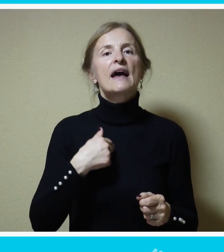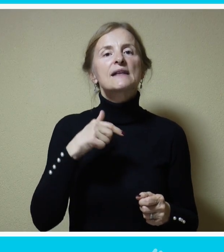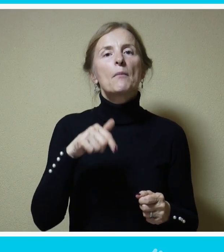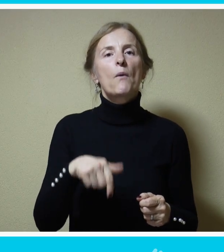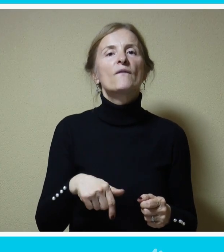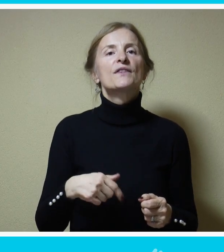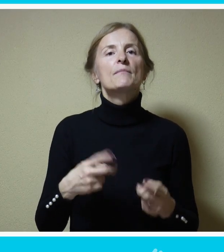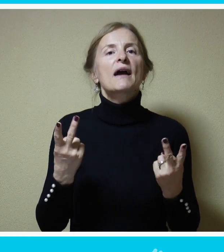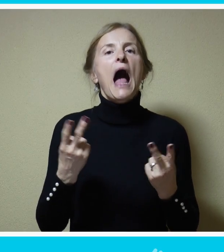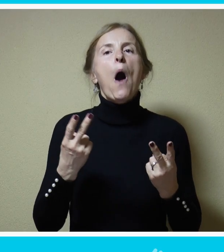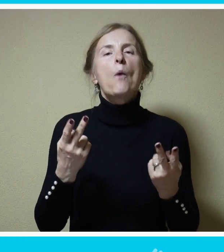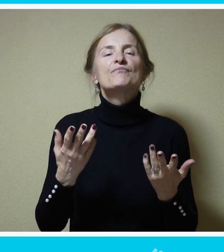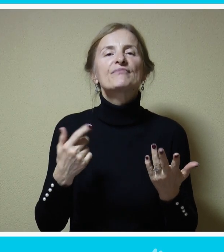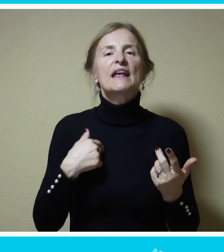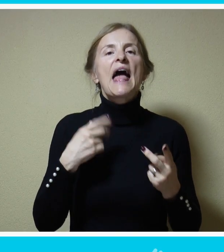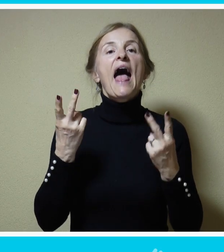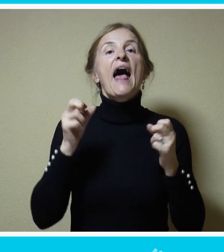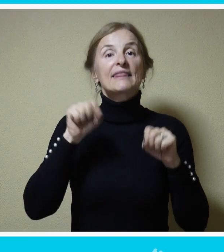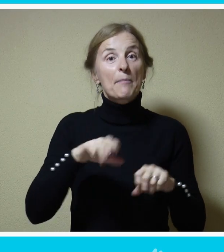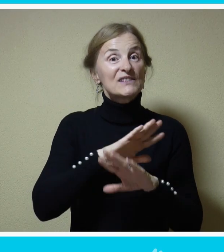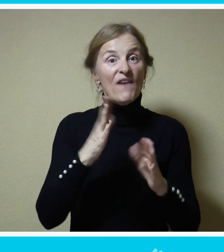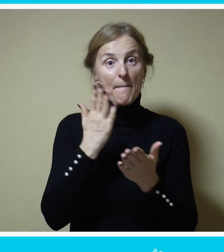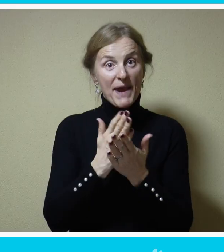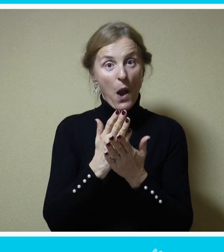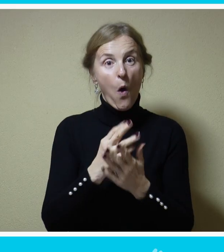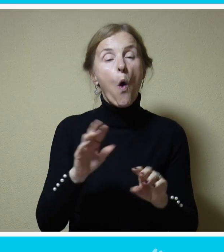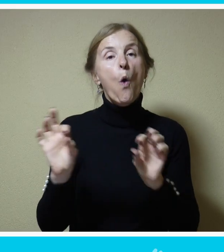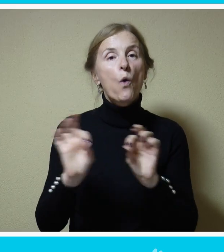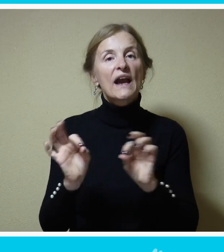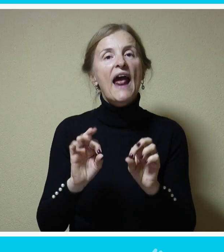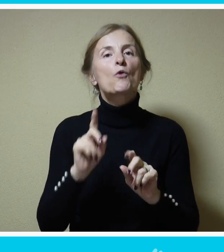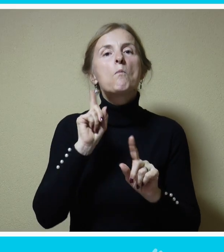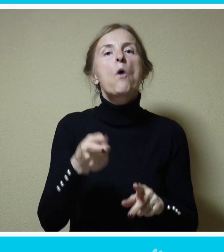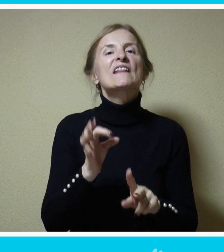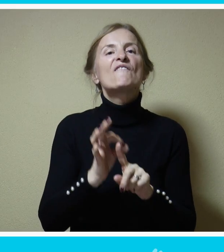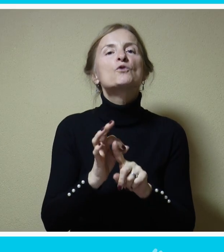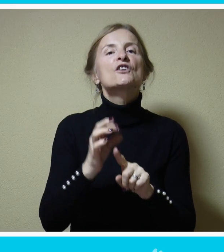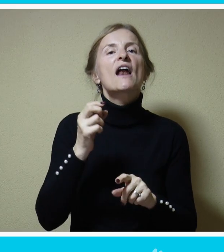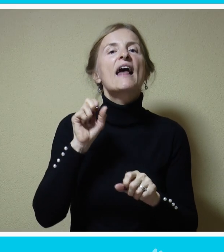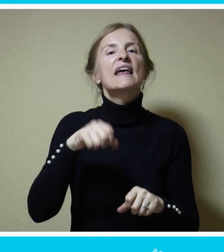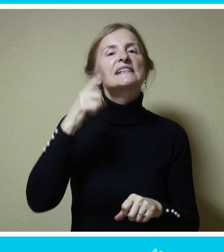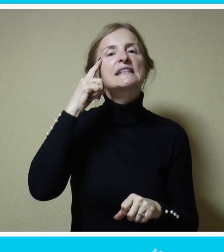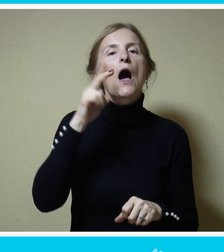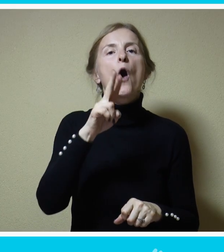tabla šahovska. Da bi sve bilo u redu, mora da funkcioniše, da